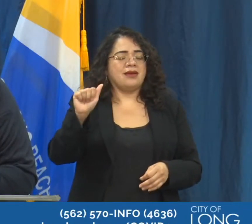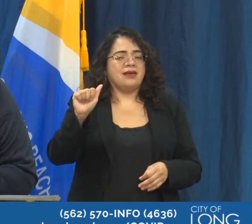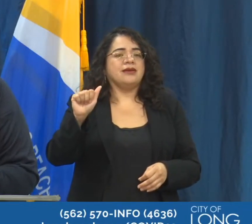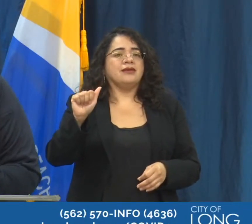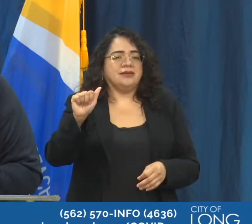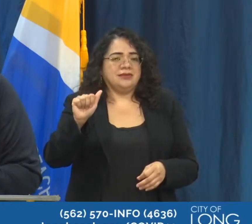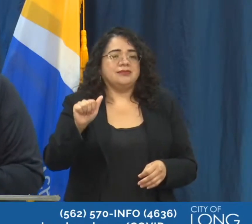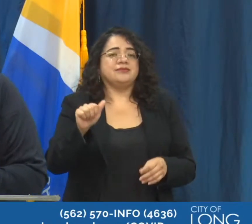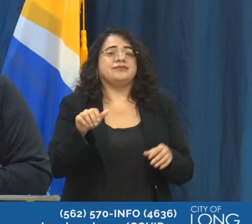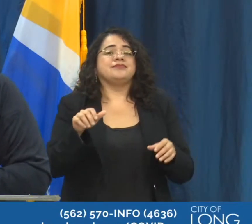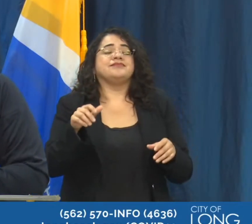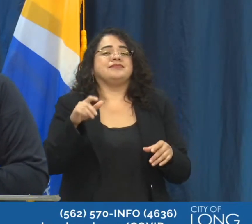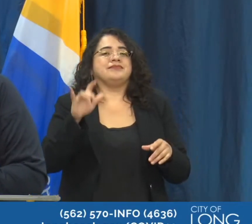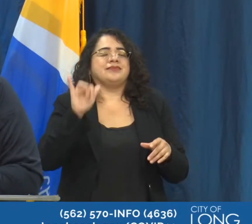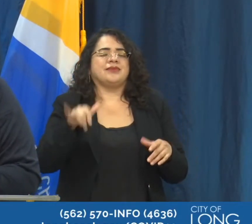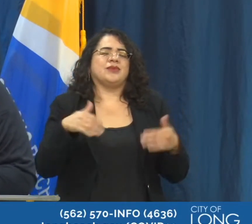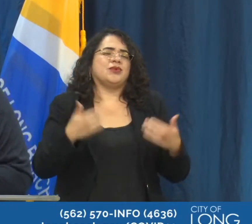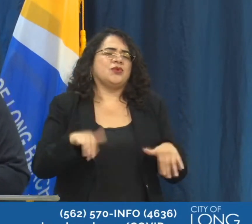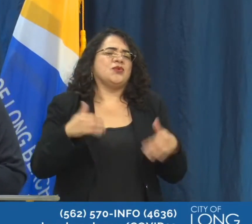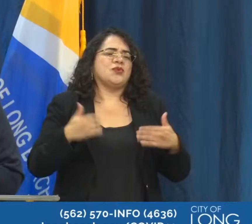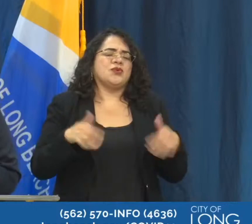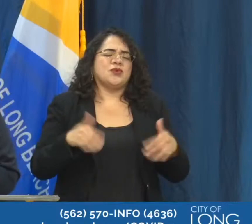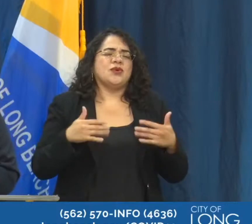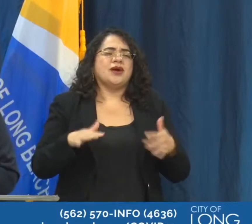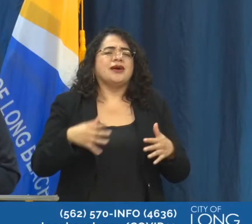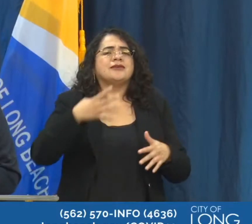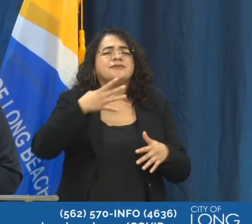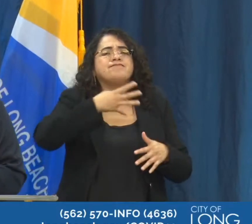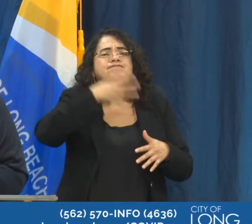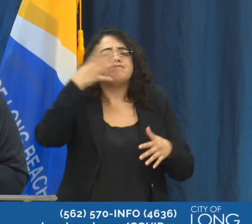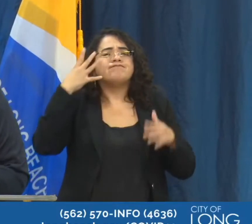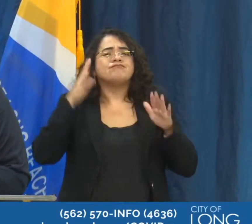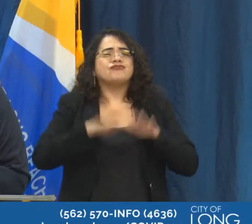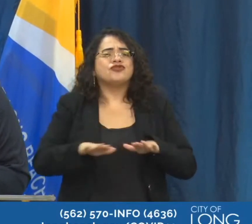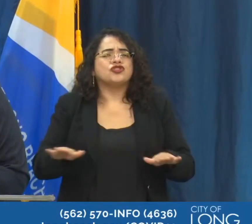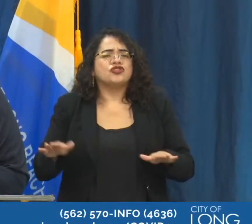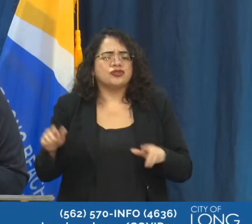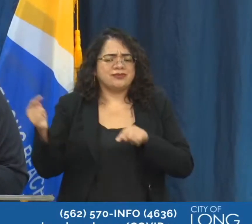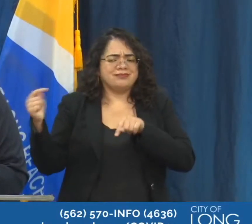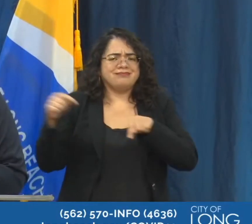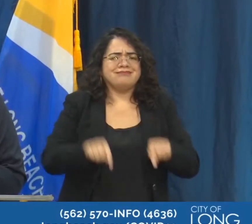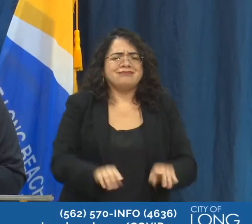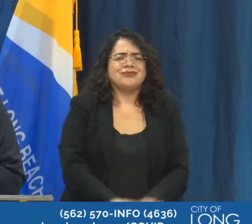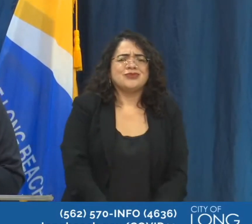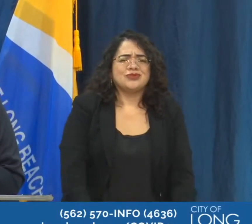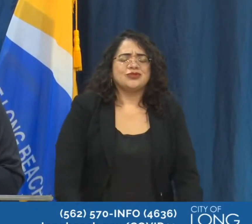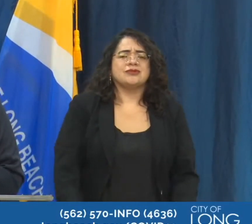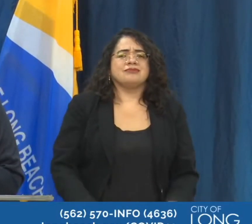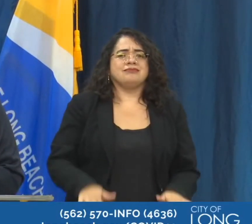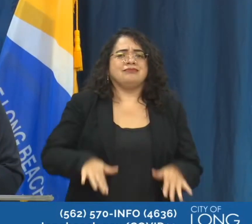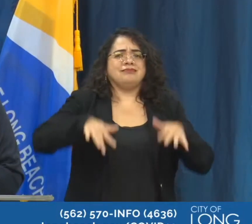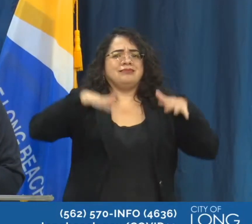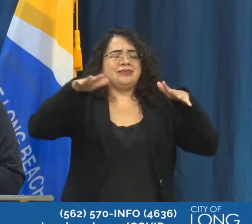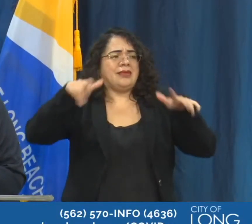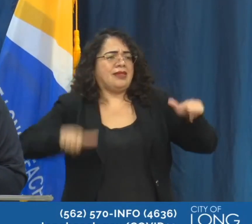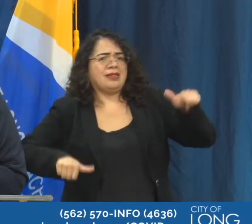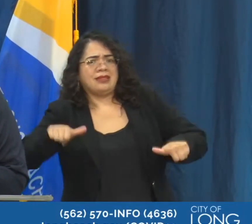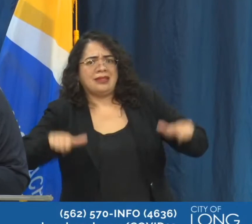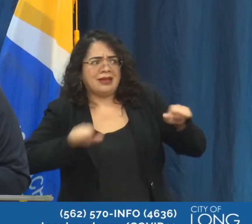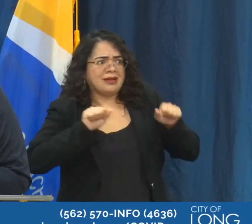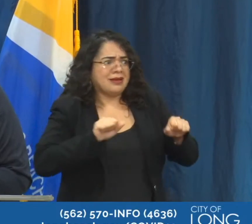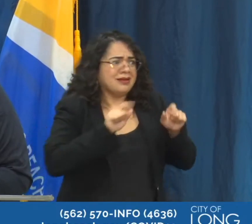infancia este momento firma nuestra creencia de que los inmigrantes tienen todo el derecho de sentirse seguros trabajar